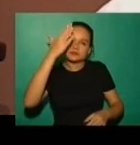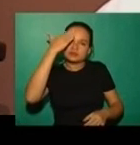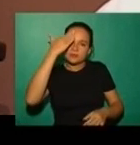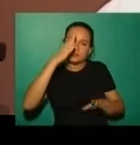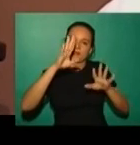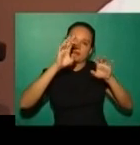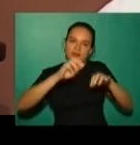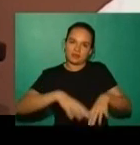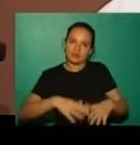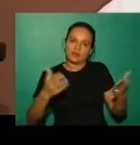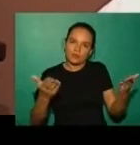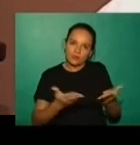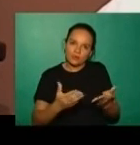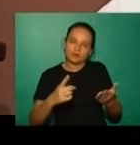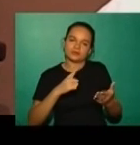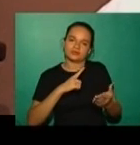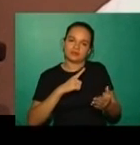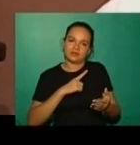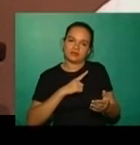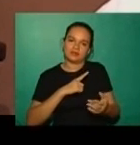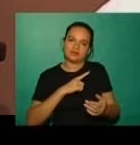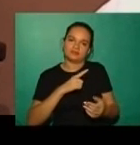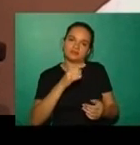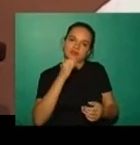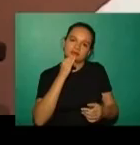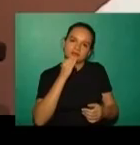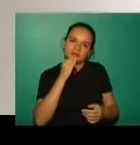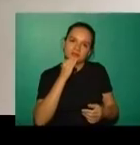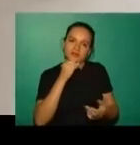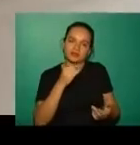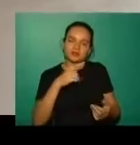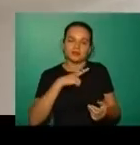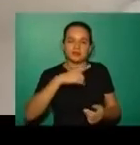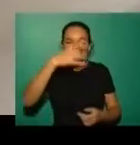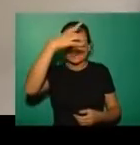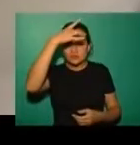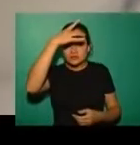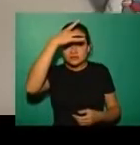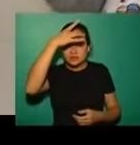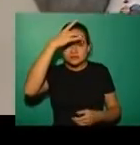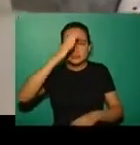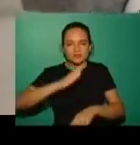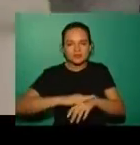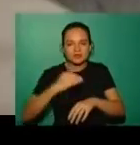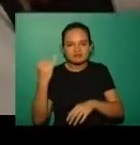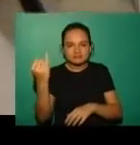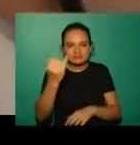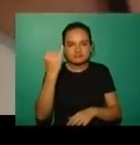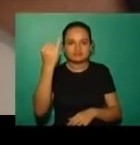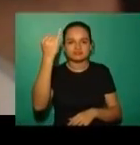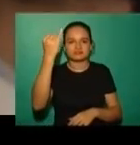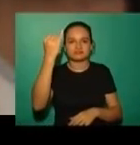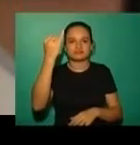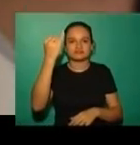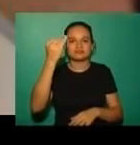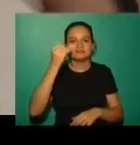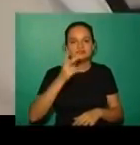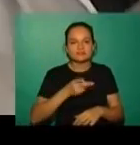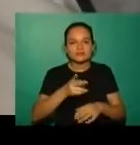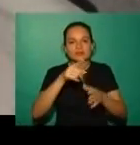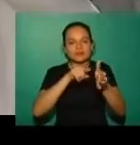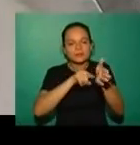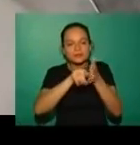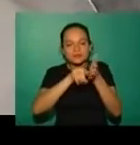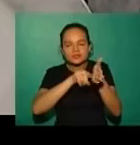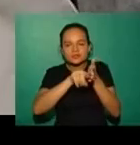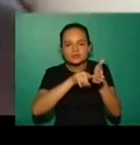avaliada. Então, hoje em dia, a gente já tem, a gente procura uma conscientização maior com relação